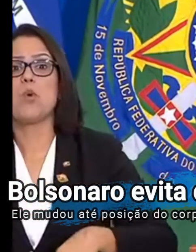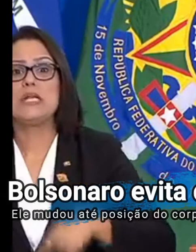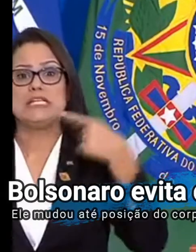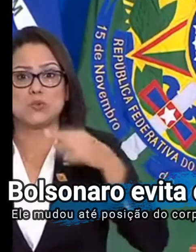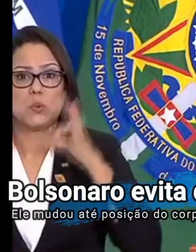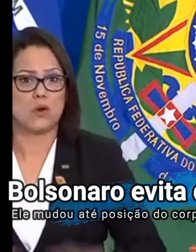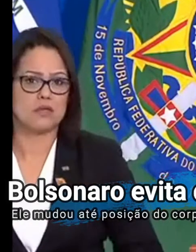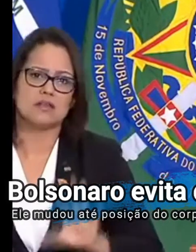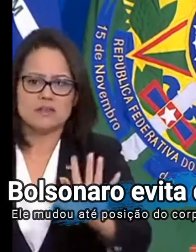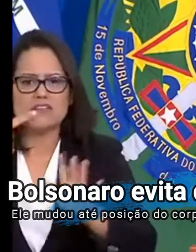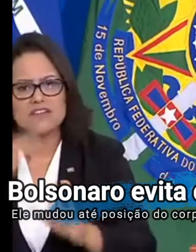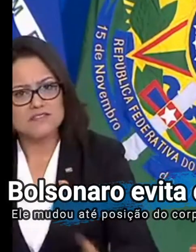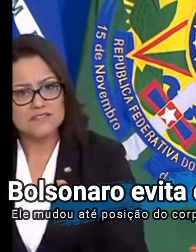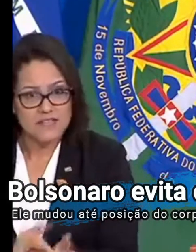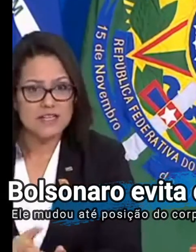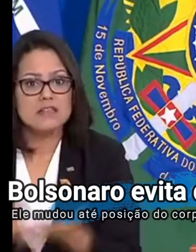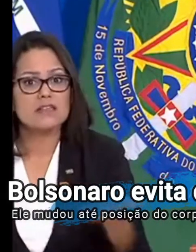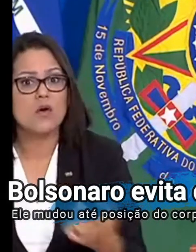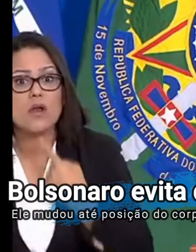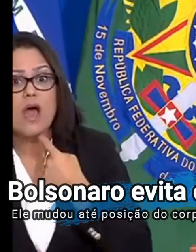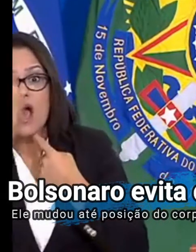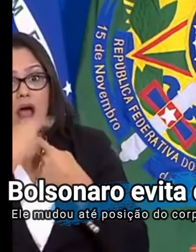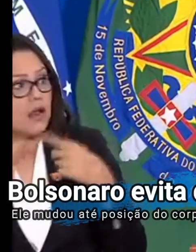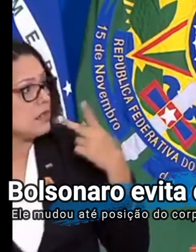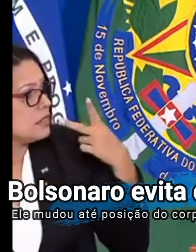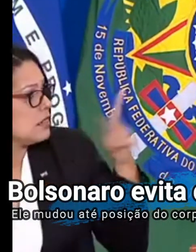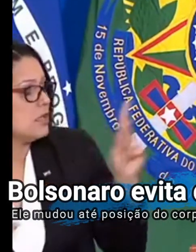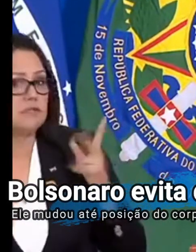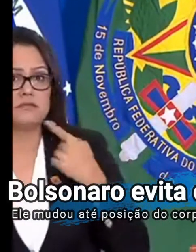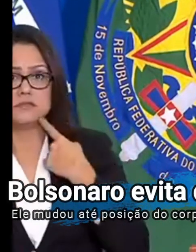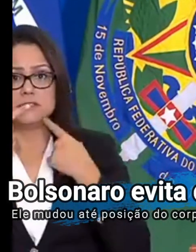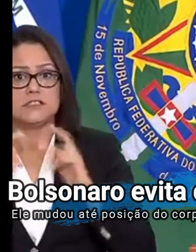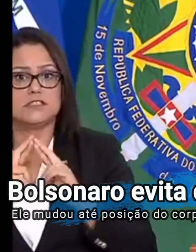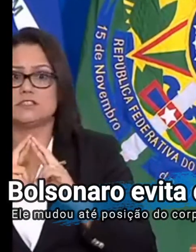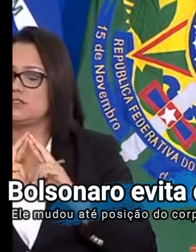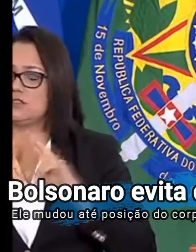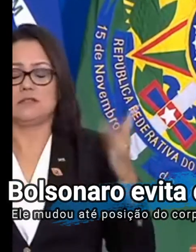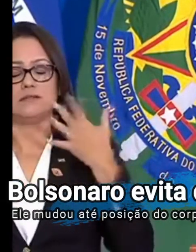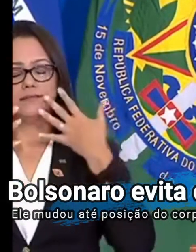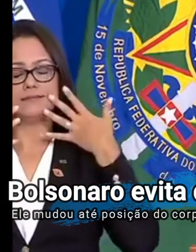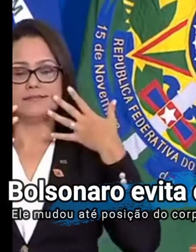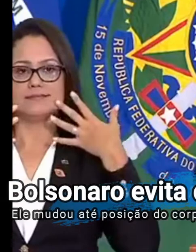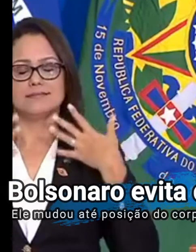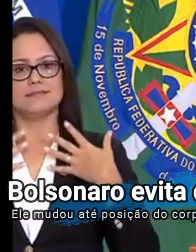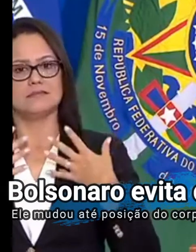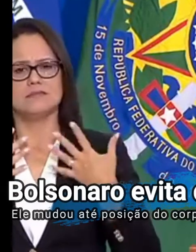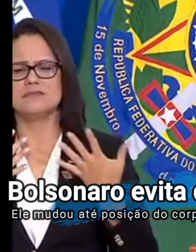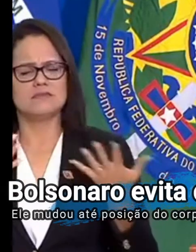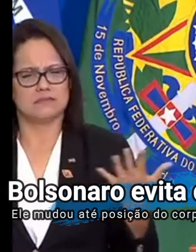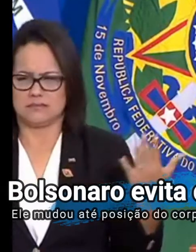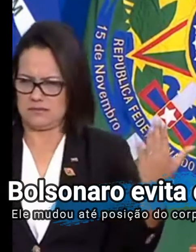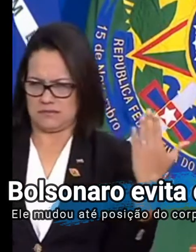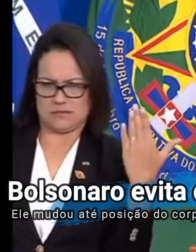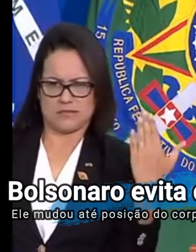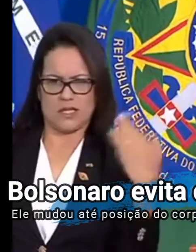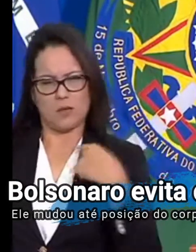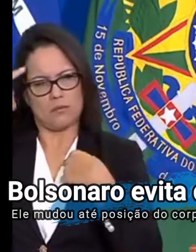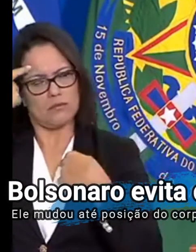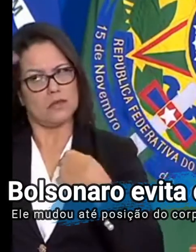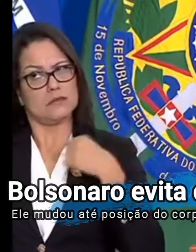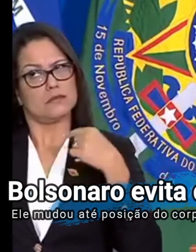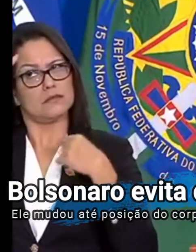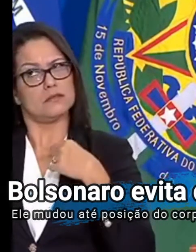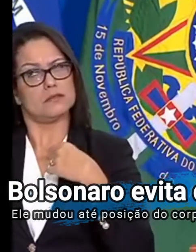real é um semblante diferente o que vem na cabeça minha